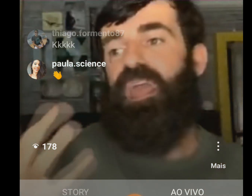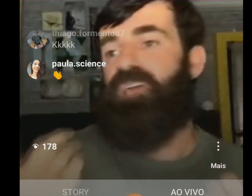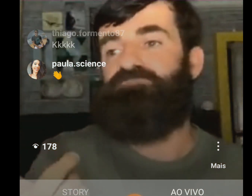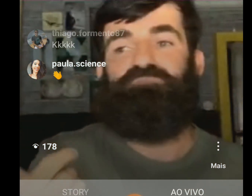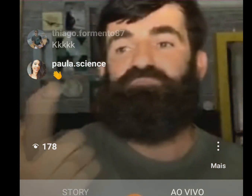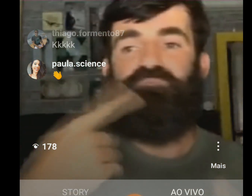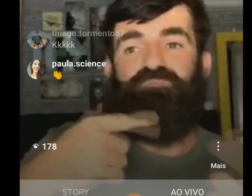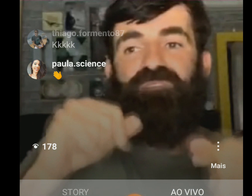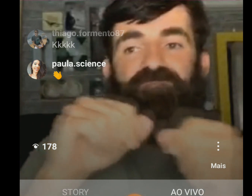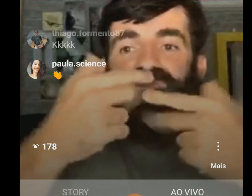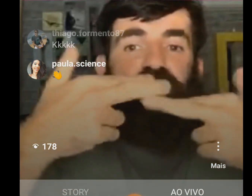algumas coisas.